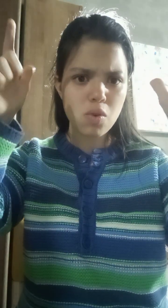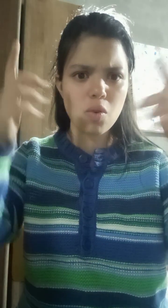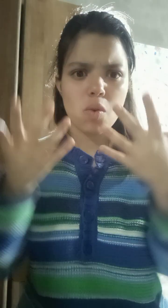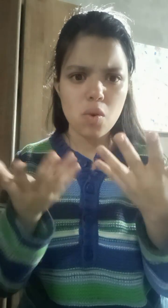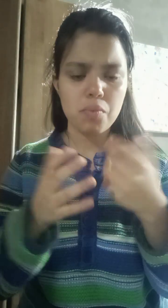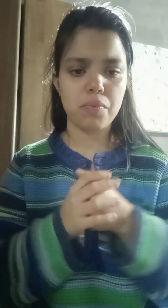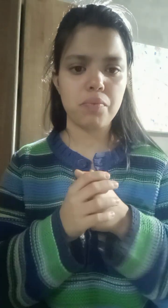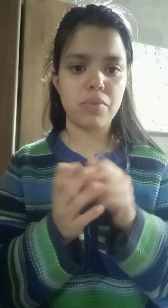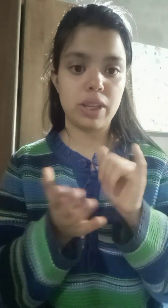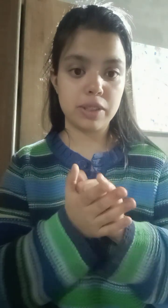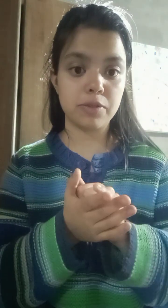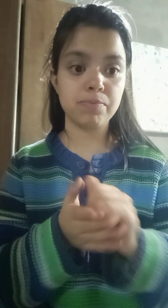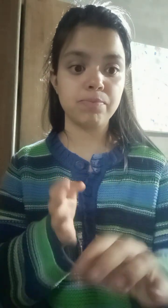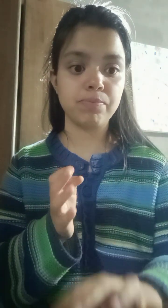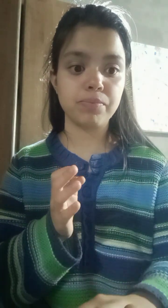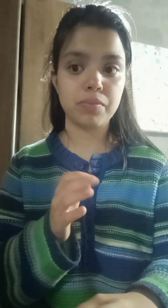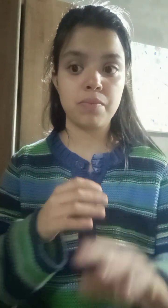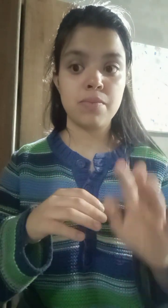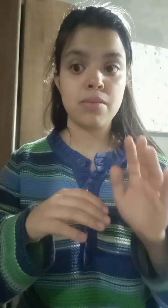MPI-CBS significa